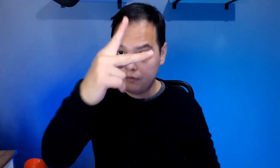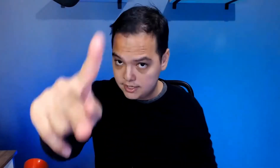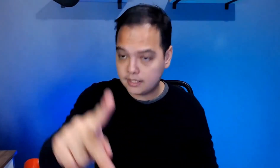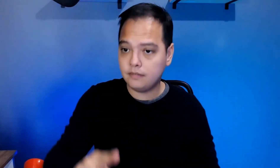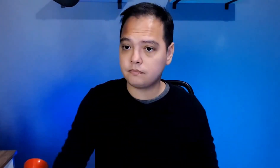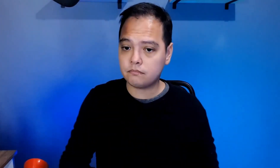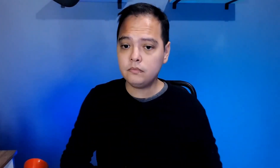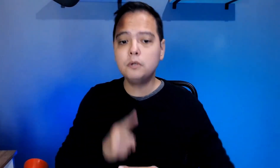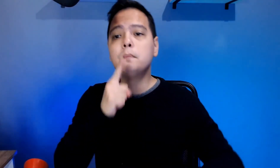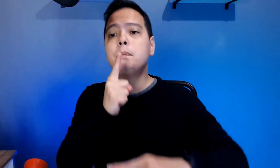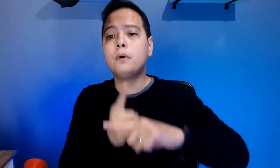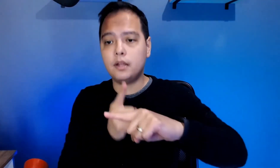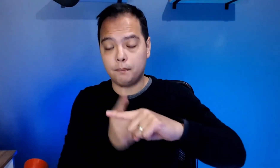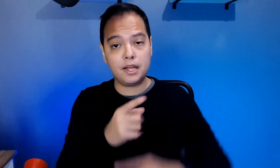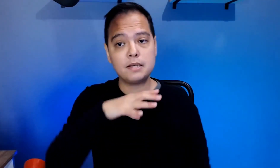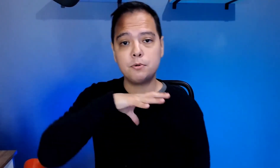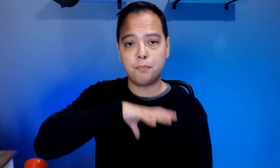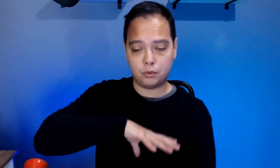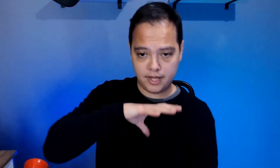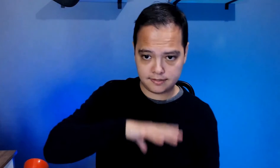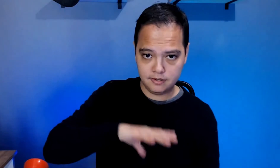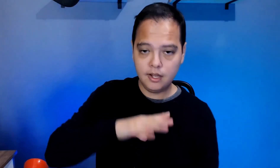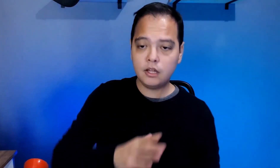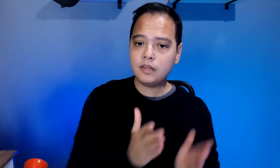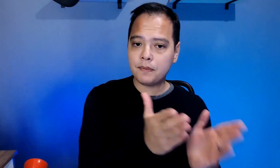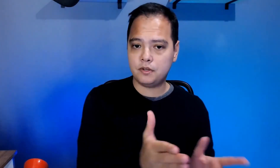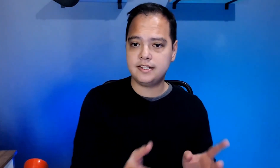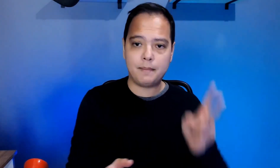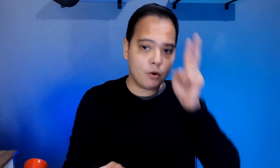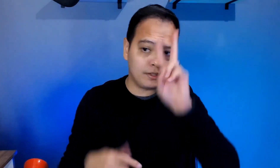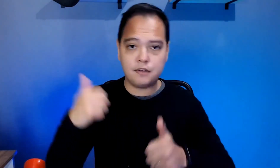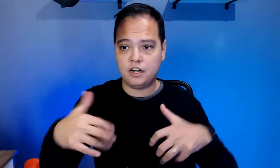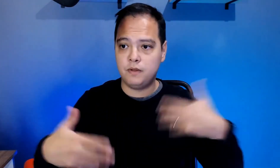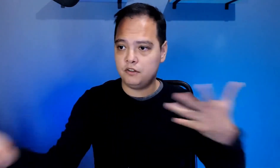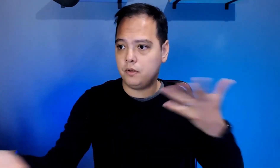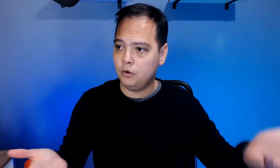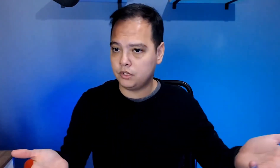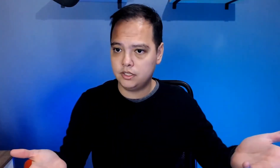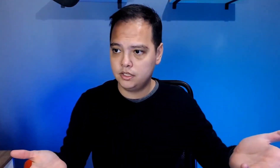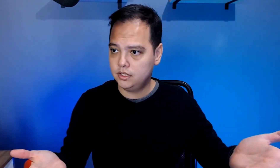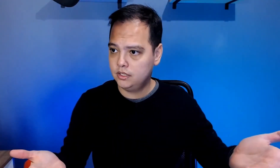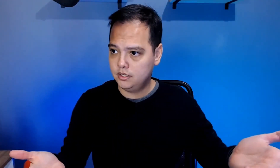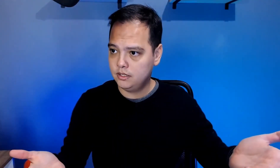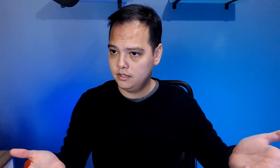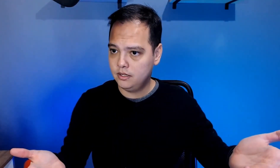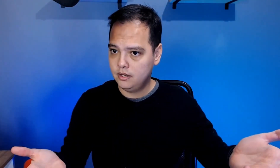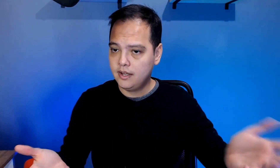tá? Por quê? Porque mesmo no português, não tem pessoas que sabem contar histórias melhores do que a outra? Não tem, às vezes,